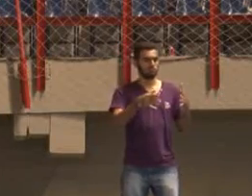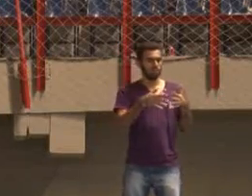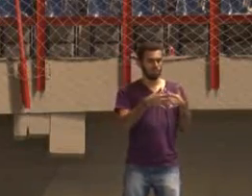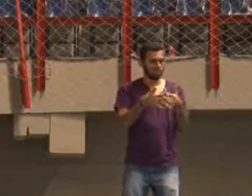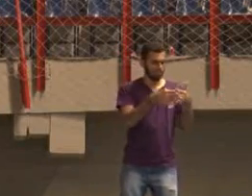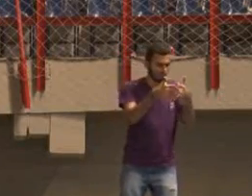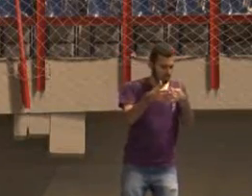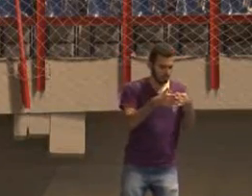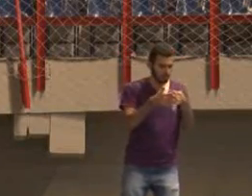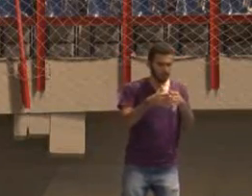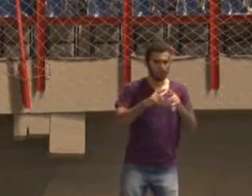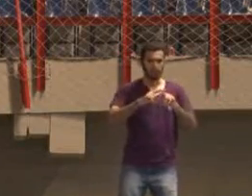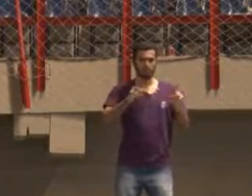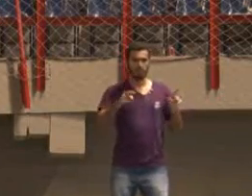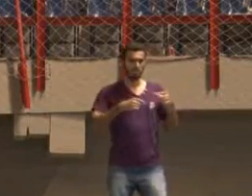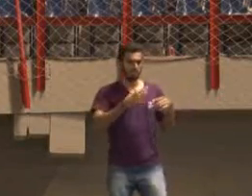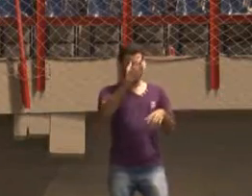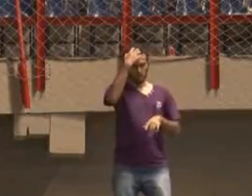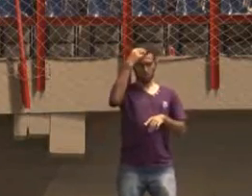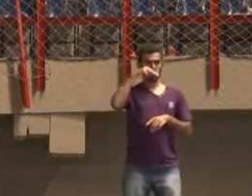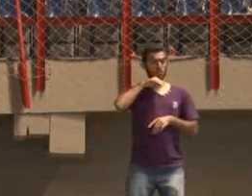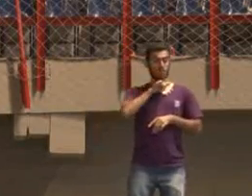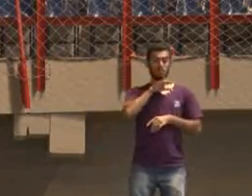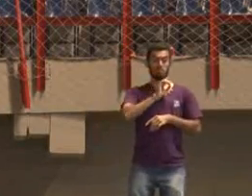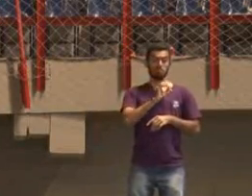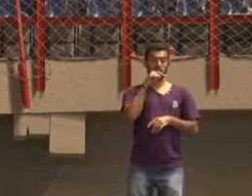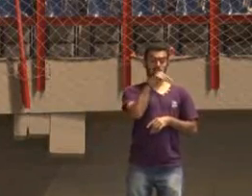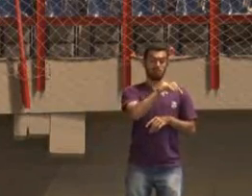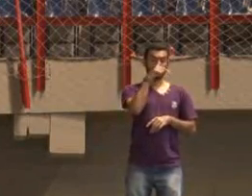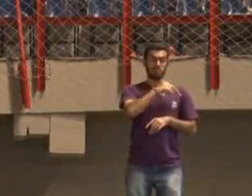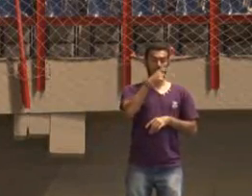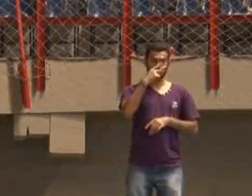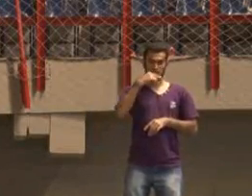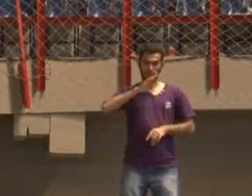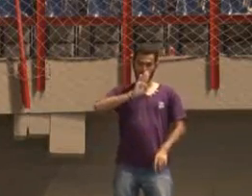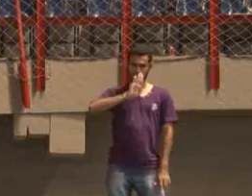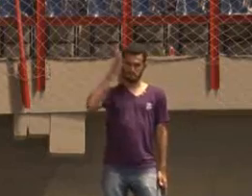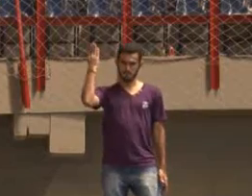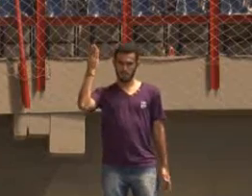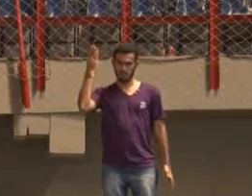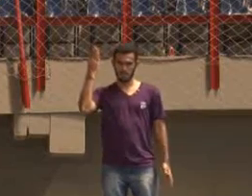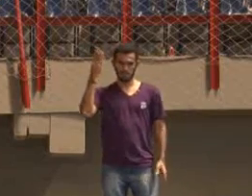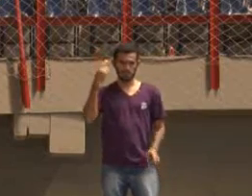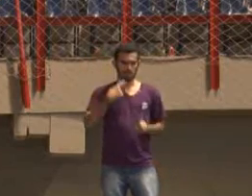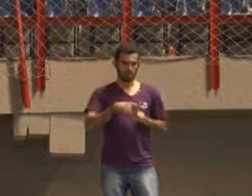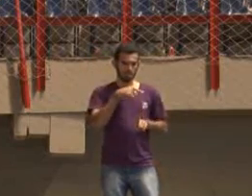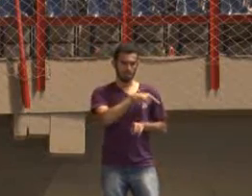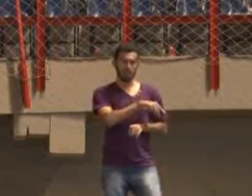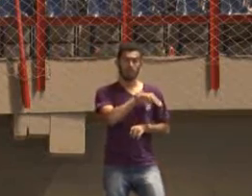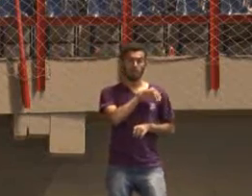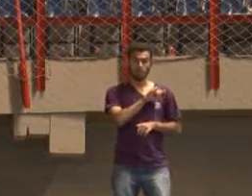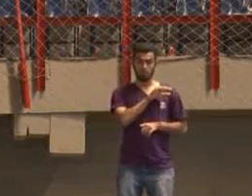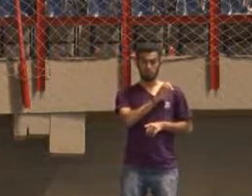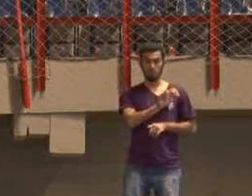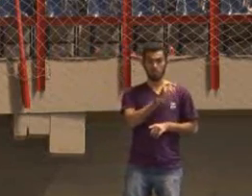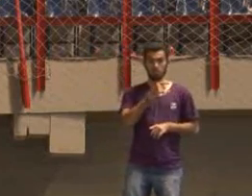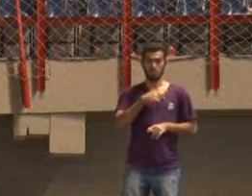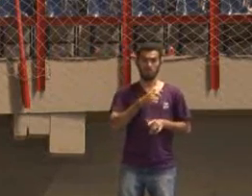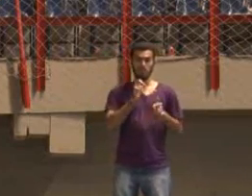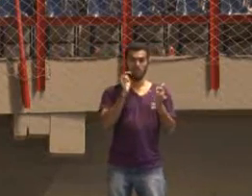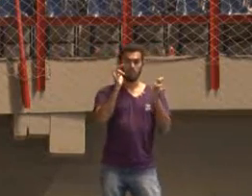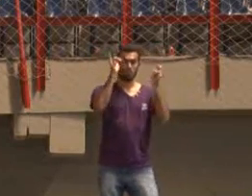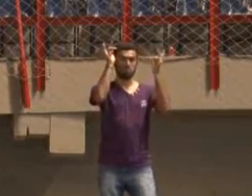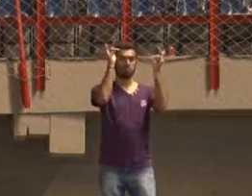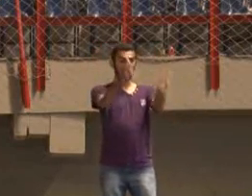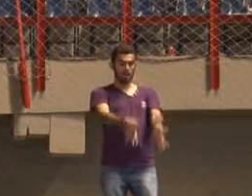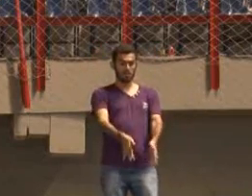Só que o rei foi traiçoeiro com o Dédalo. Por quê, Bruno? Porque o rei abandonou o Dédalo e o Ícaro por lá,